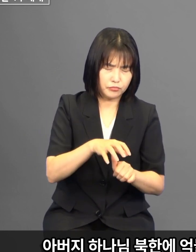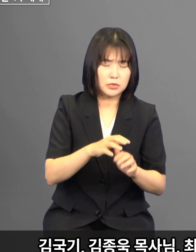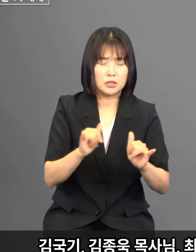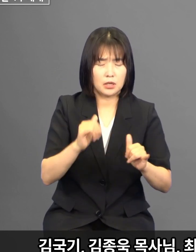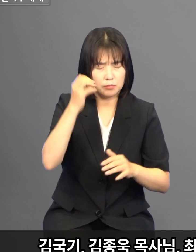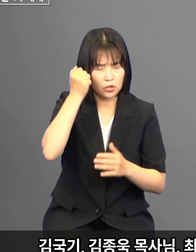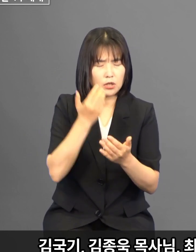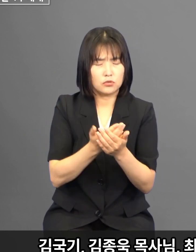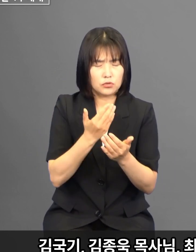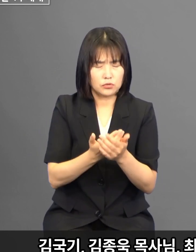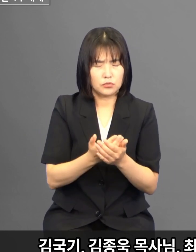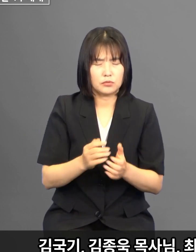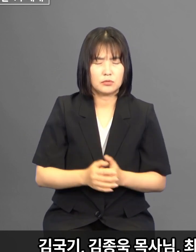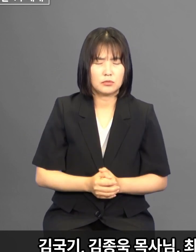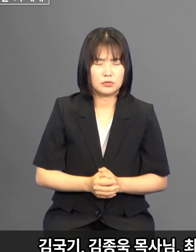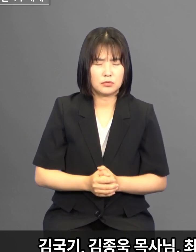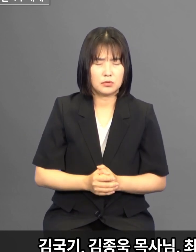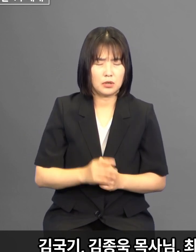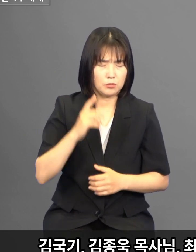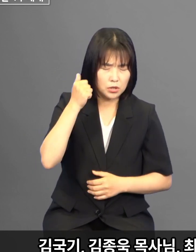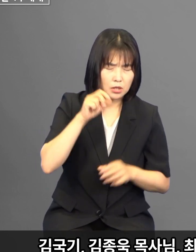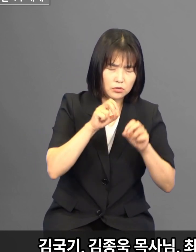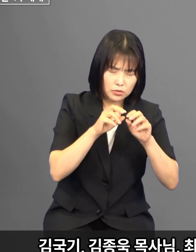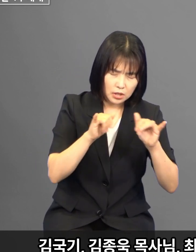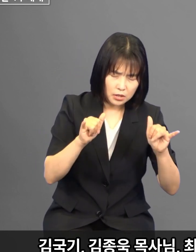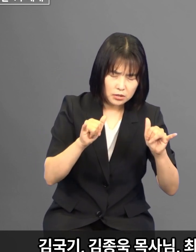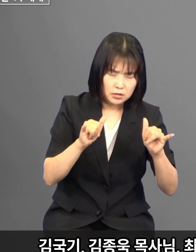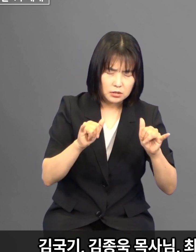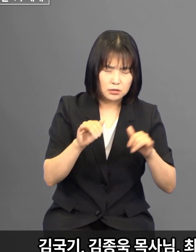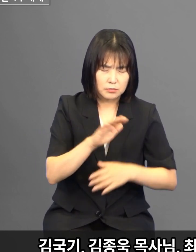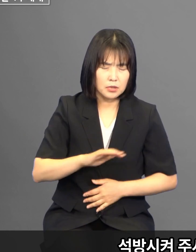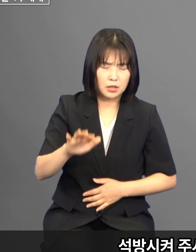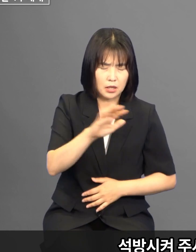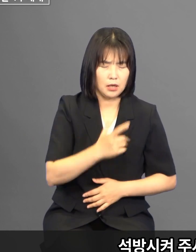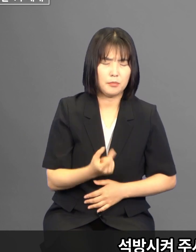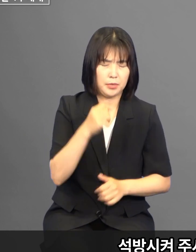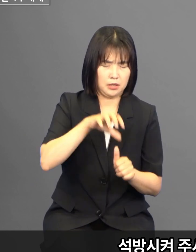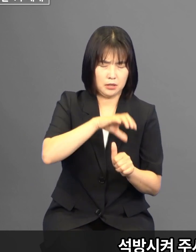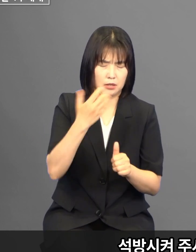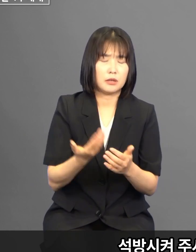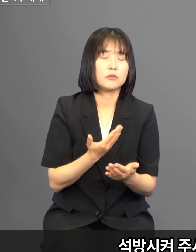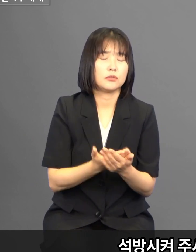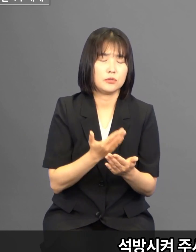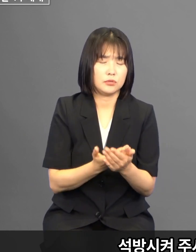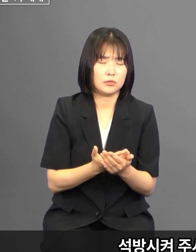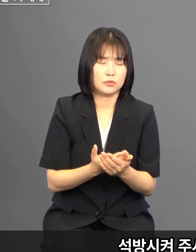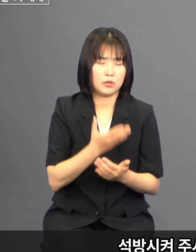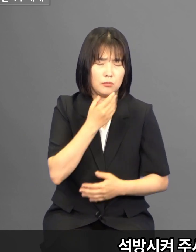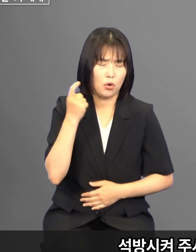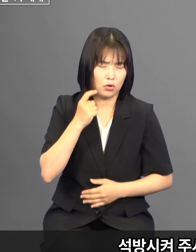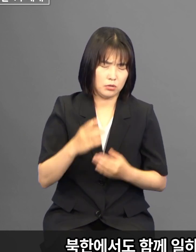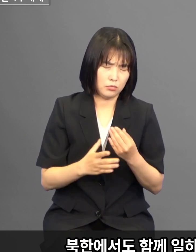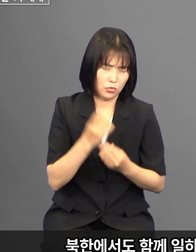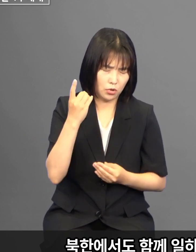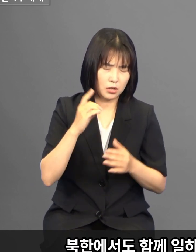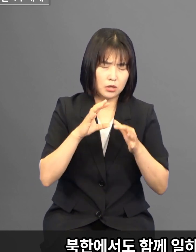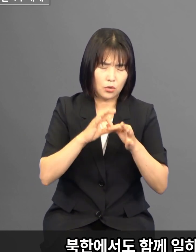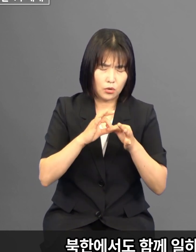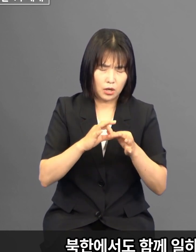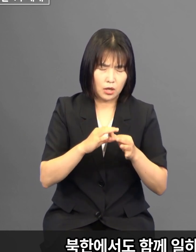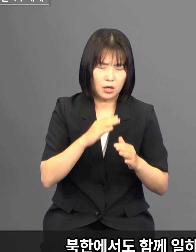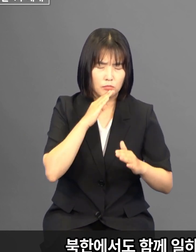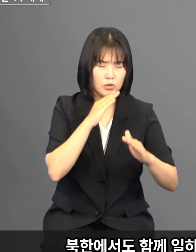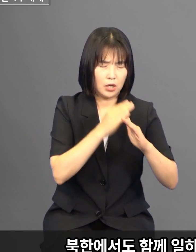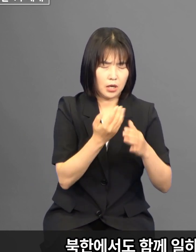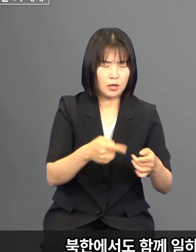기억하시고 김국기, 김정은 목사님, 최충길 선교사님, 장문석 집사님 속히 석방시켜 주시고 복음 통일을 통하여 북한에서도 함께